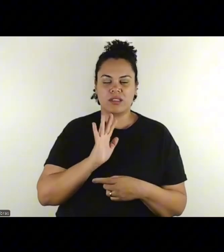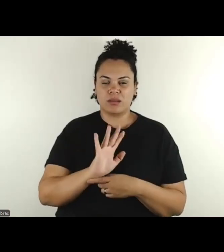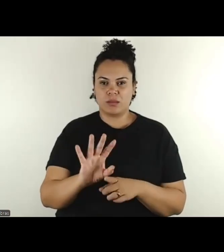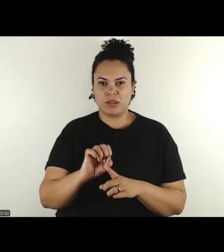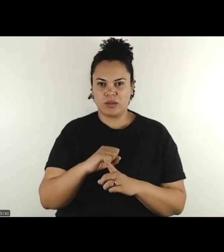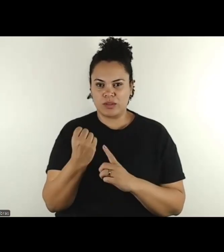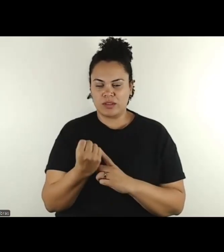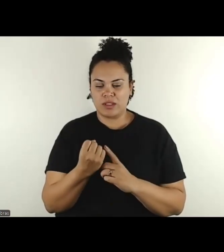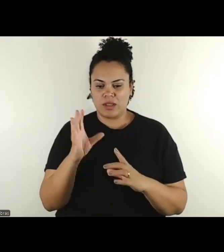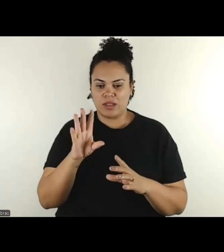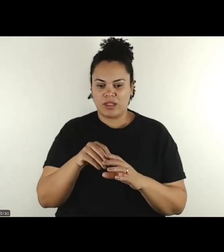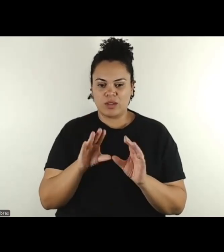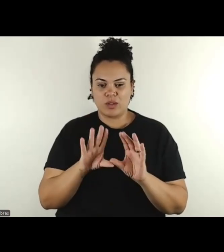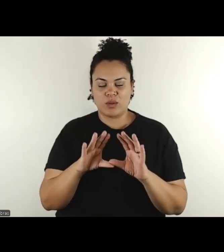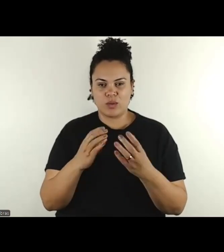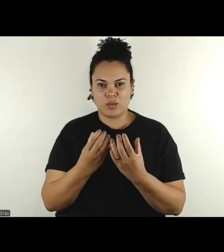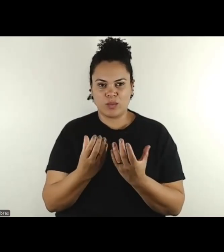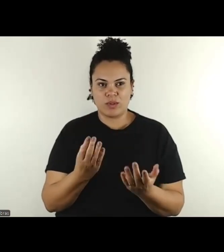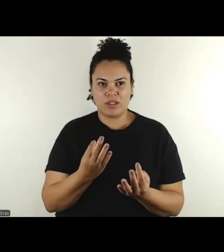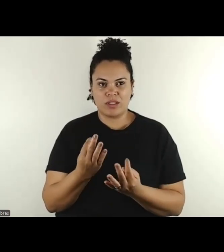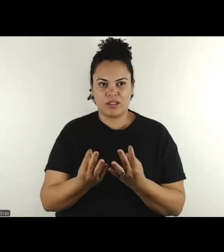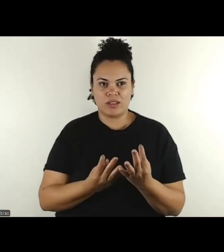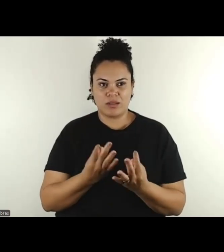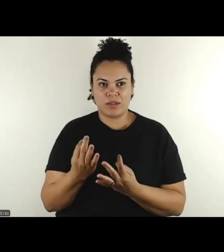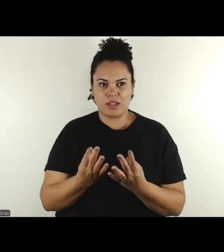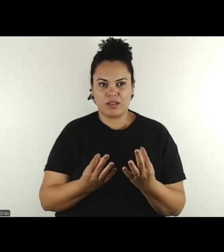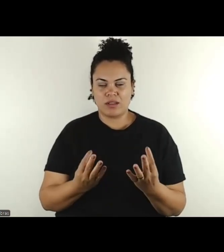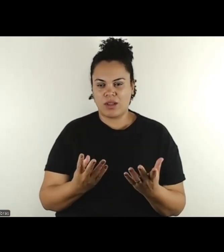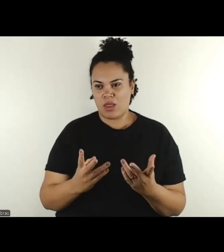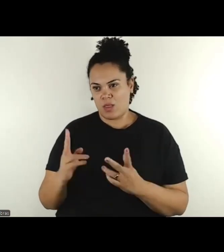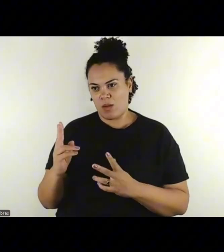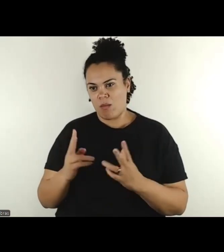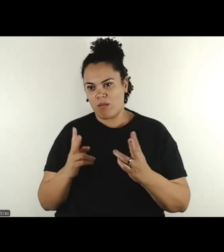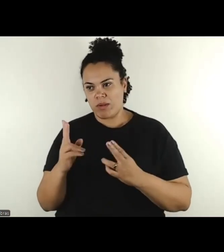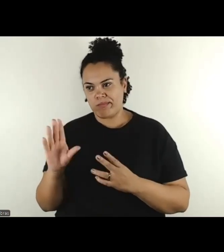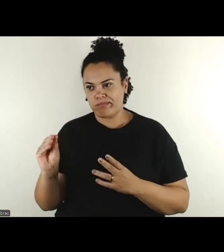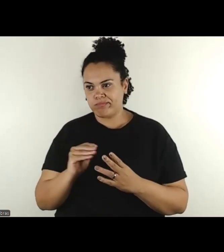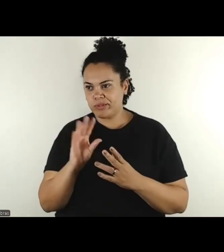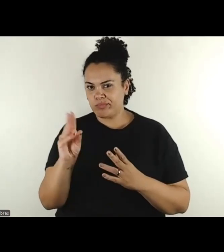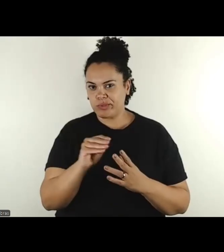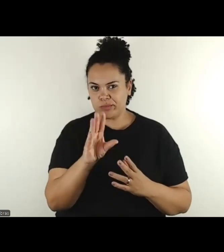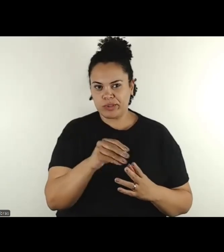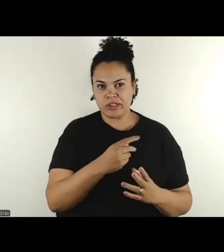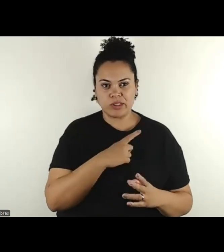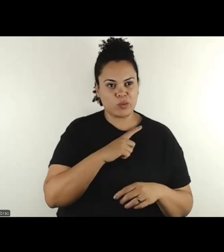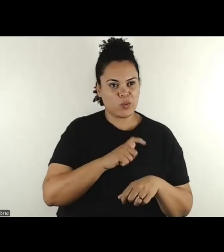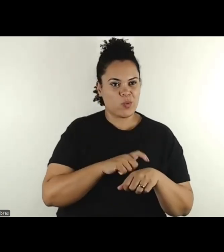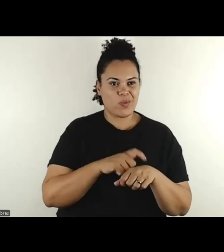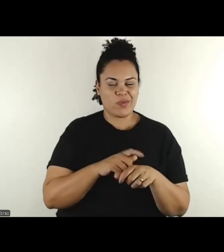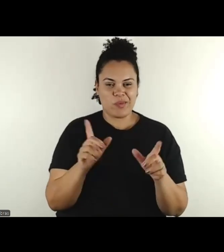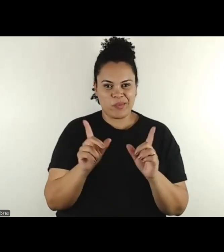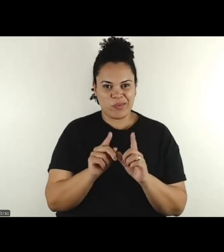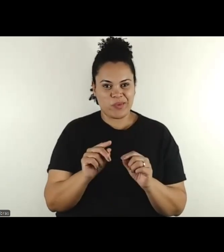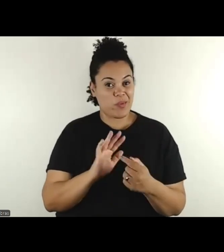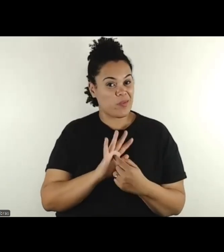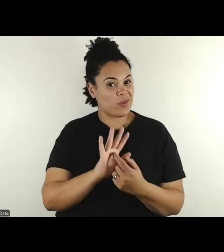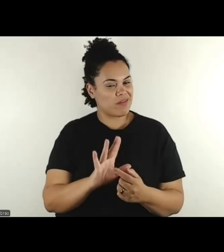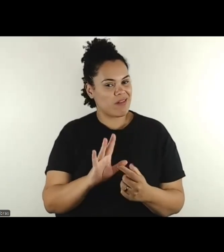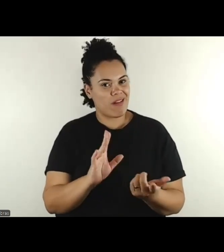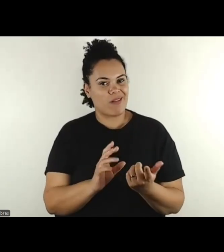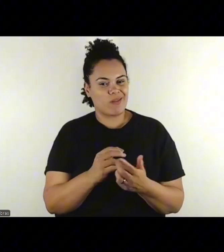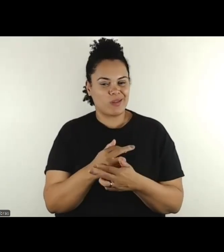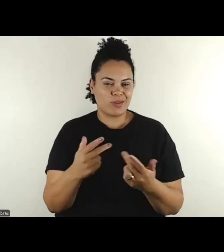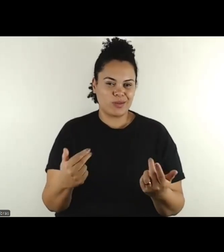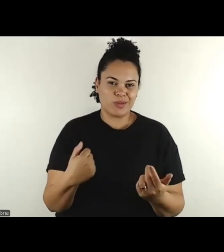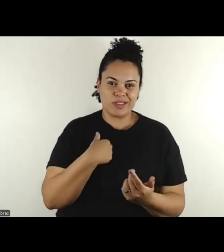comunidades terapêuticas. Eu vou trazendo aqui, gente, alguns recortes, porque não dá para a gente trazer tudo no tempo que a gente tem. Né? Então, vou trazendo alguns recortes daquilo